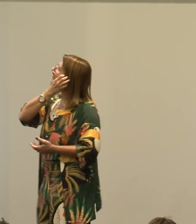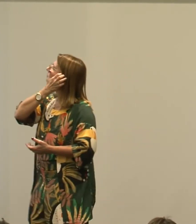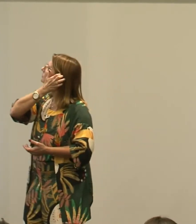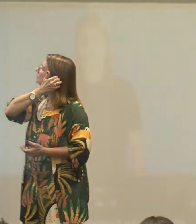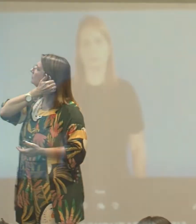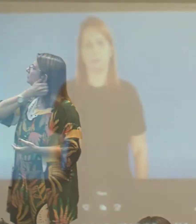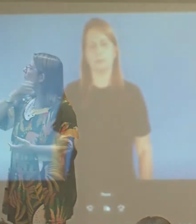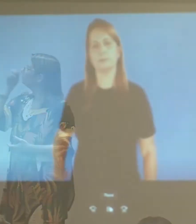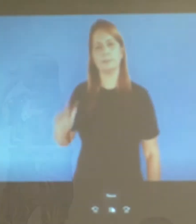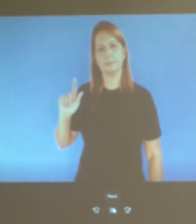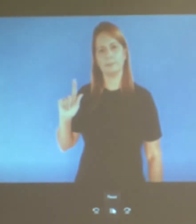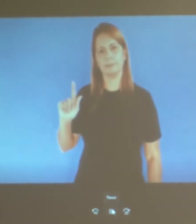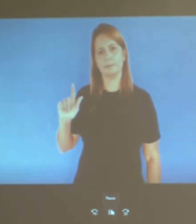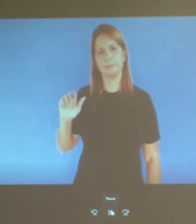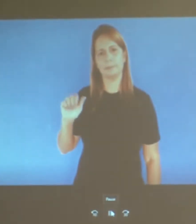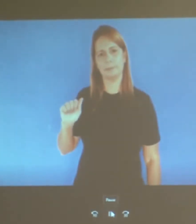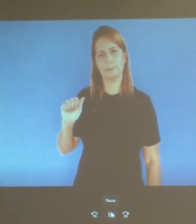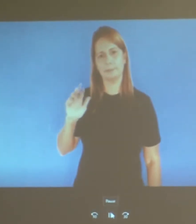Pode passar.